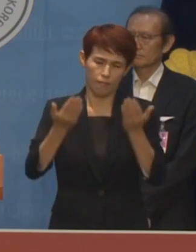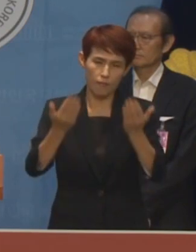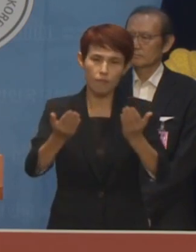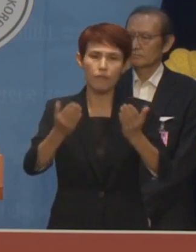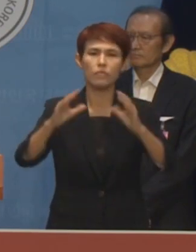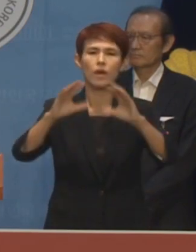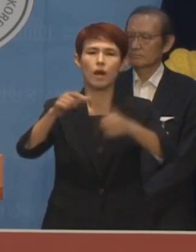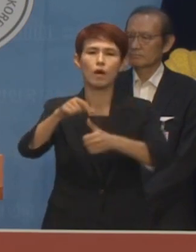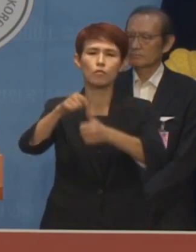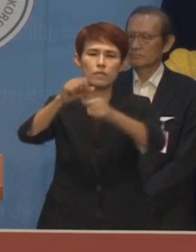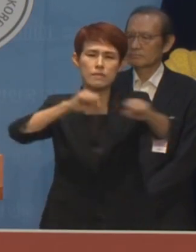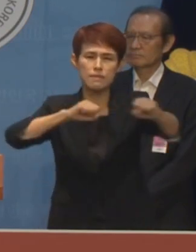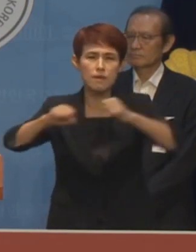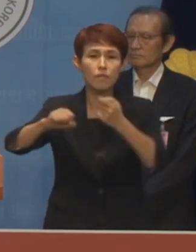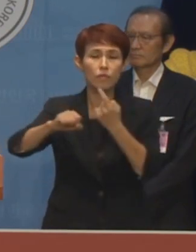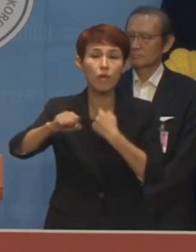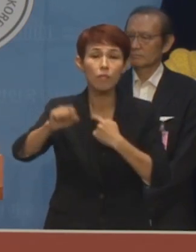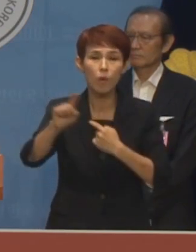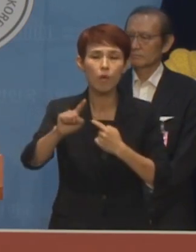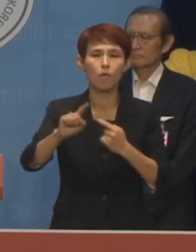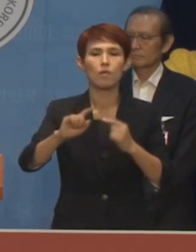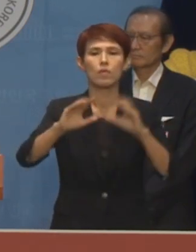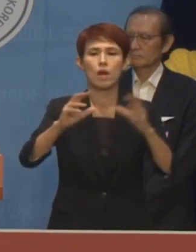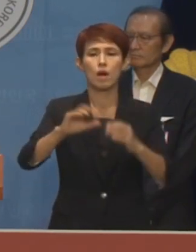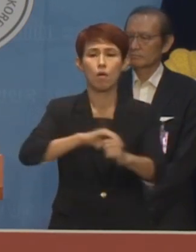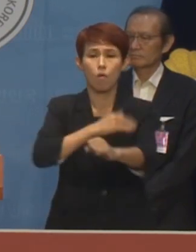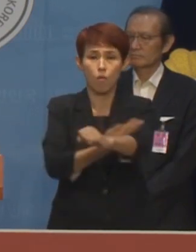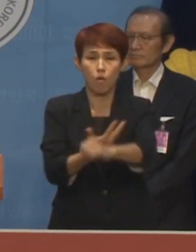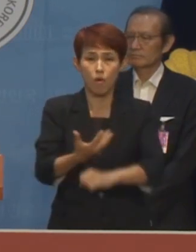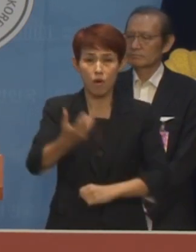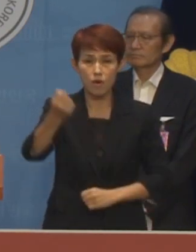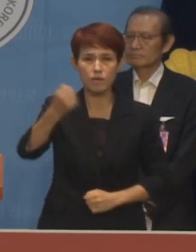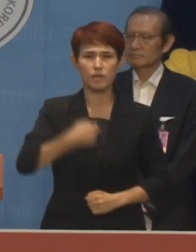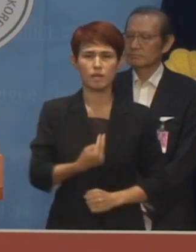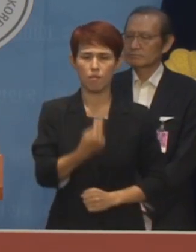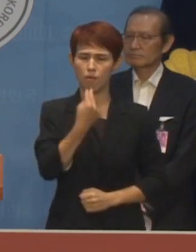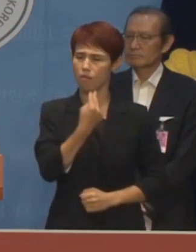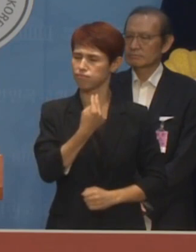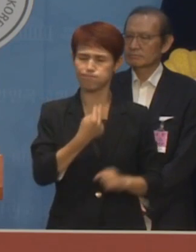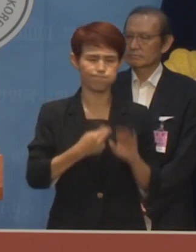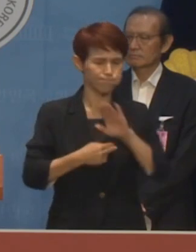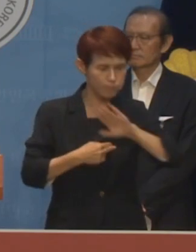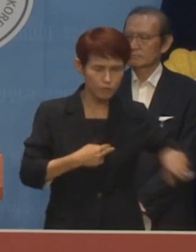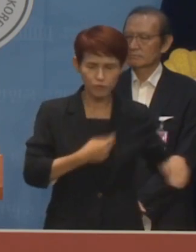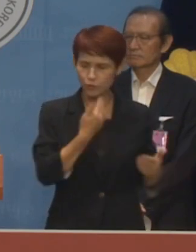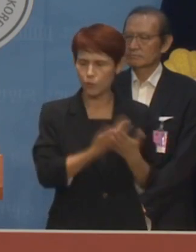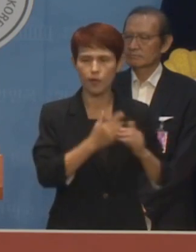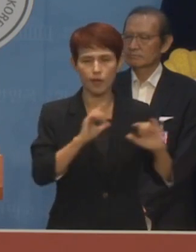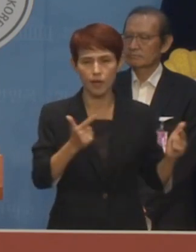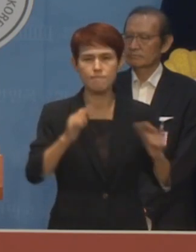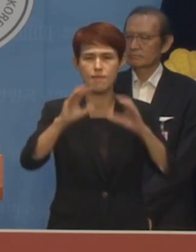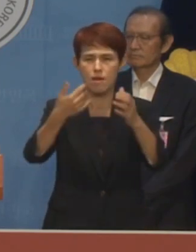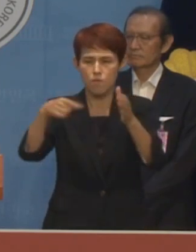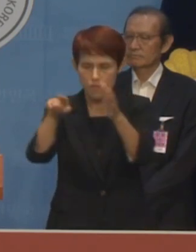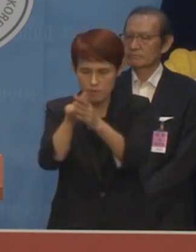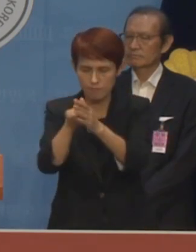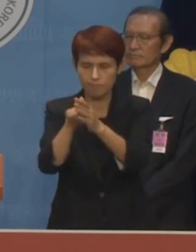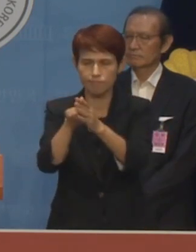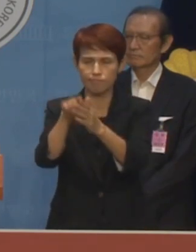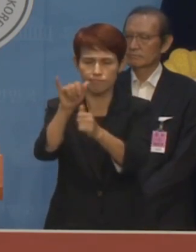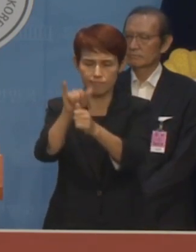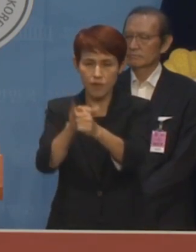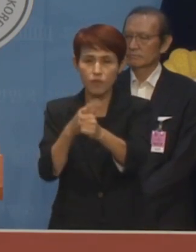나라를 구하는 것은 나라의 주권이 자신의 생명이 아니보다 앞서며 나라의 의로운 생각들이